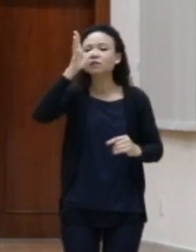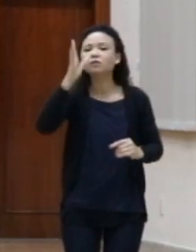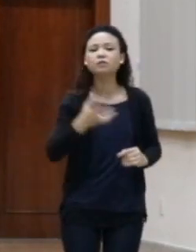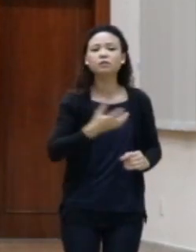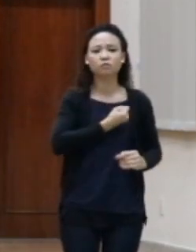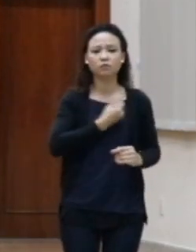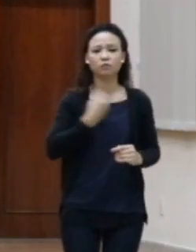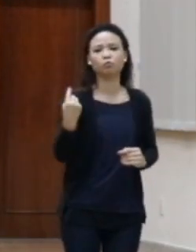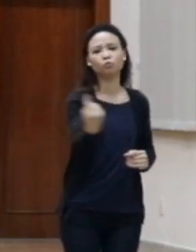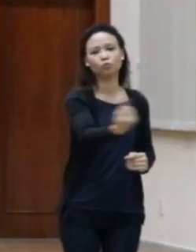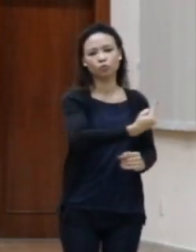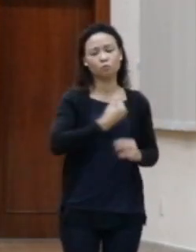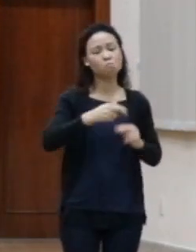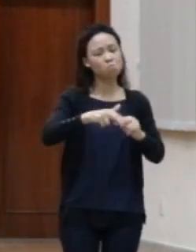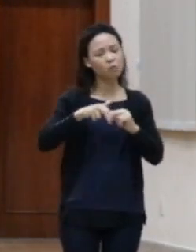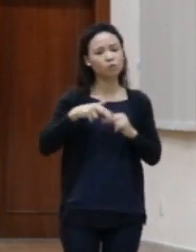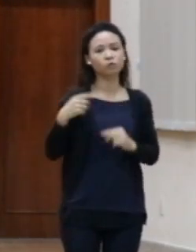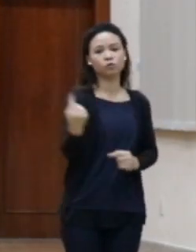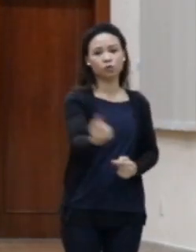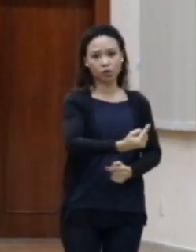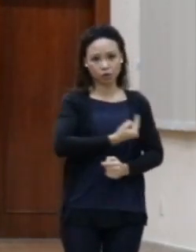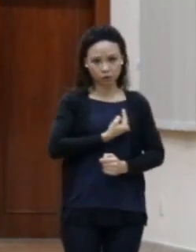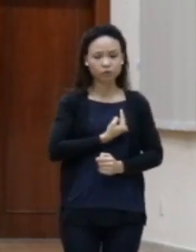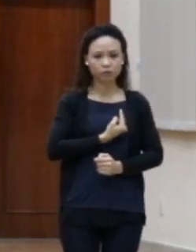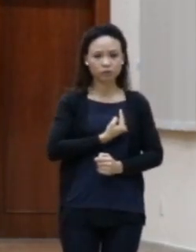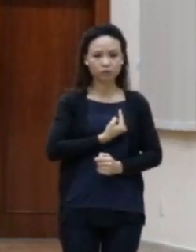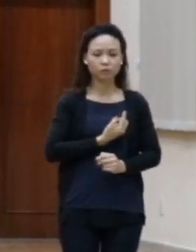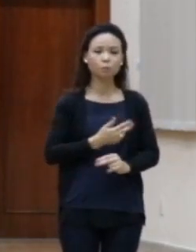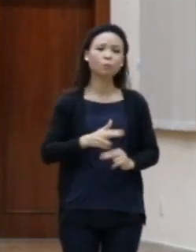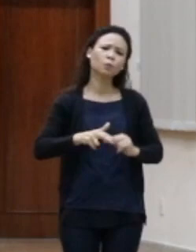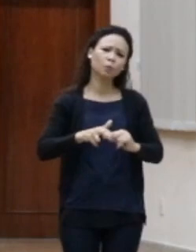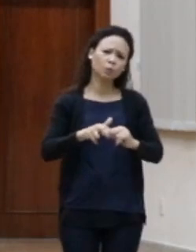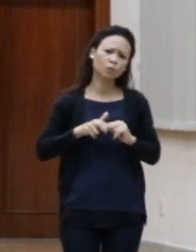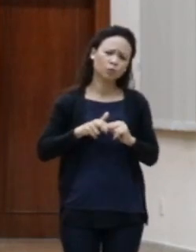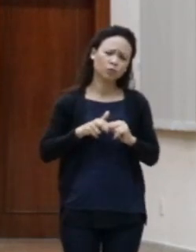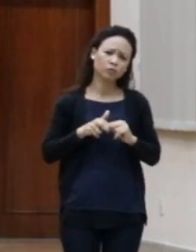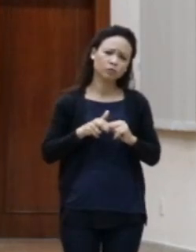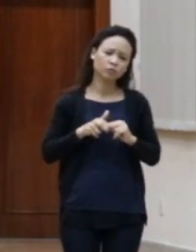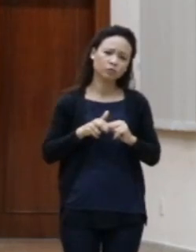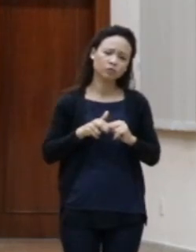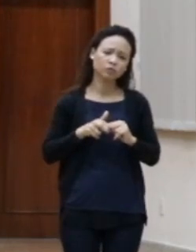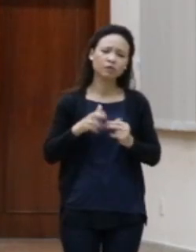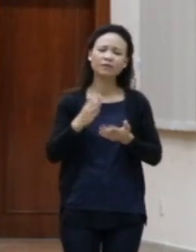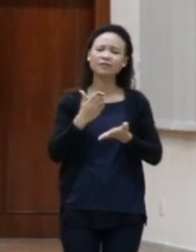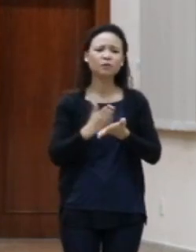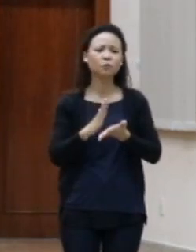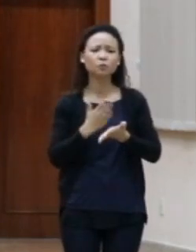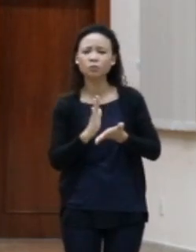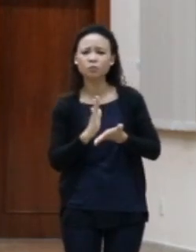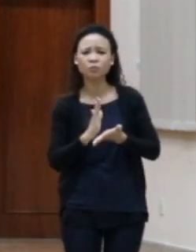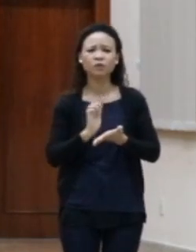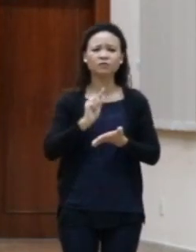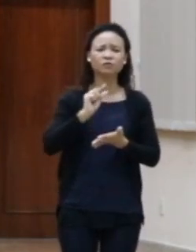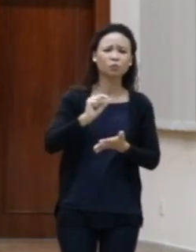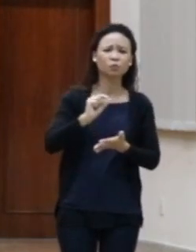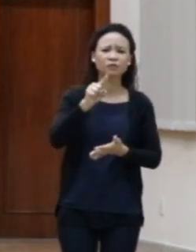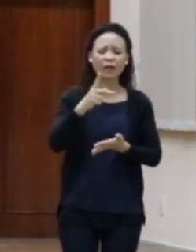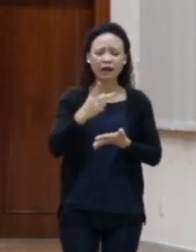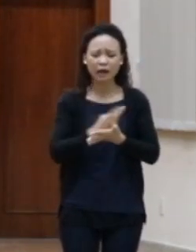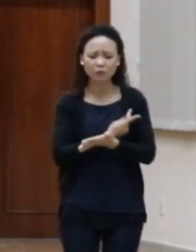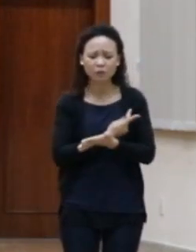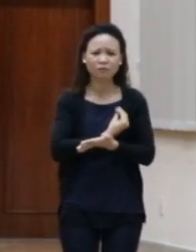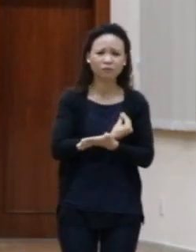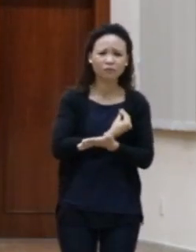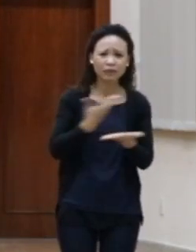por nós. Por isso, meu querido, não importa a situação que você esteja vivendo,